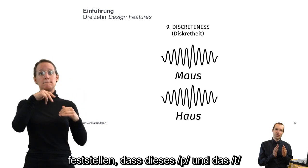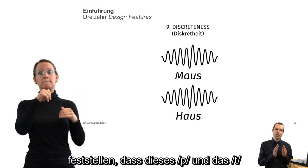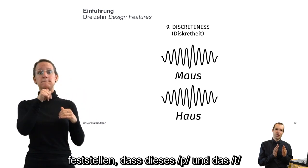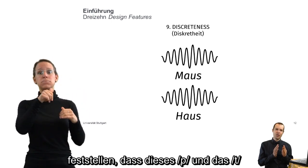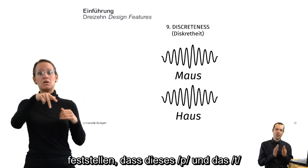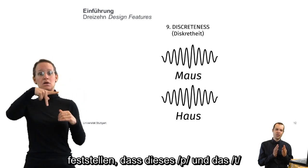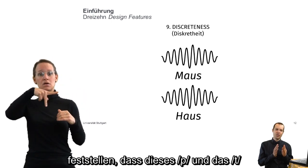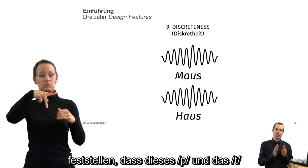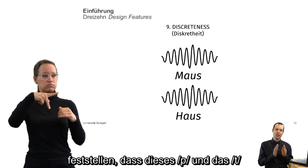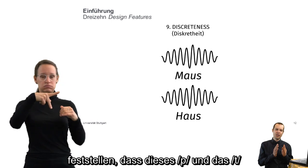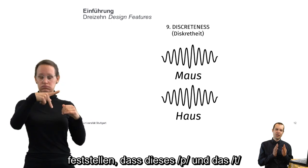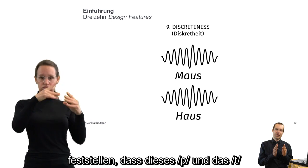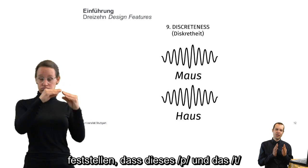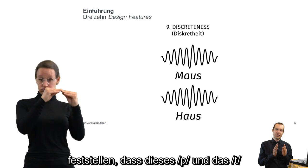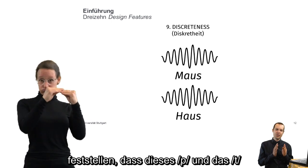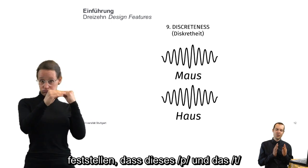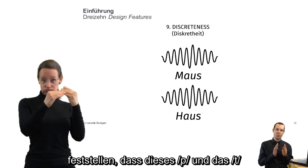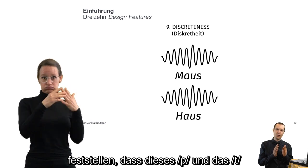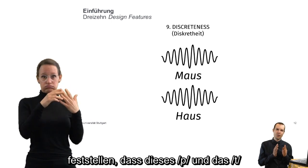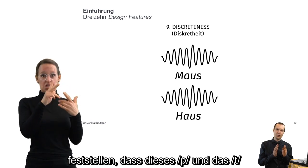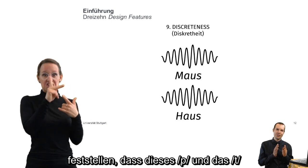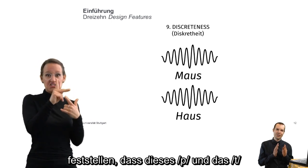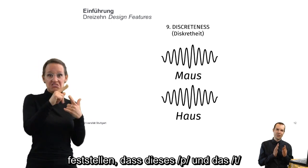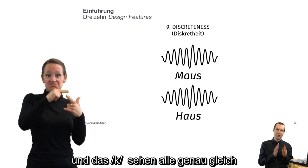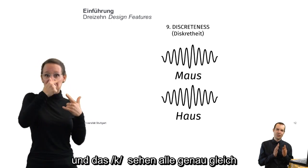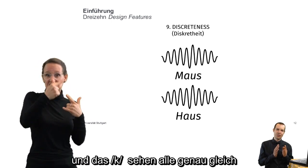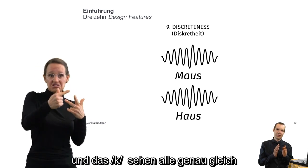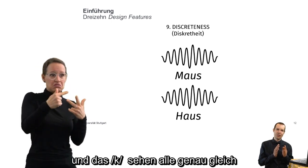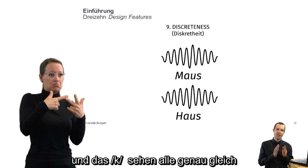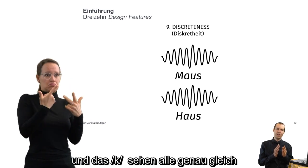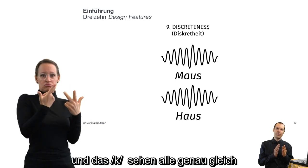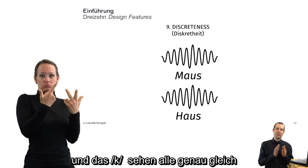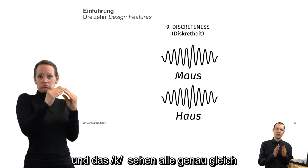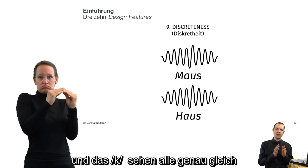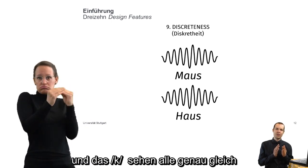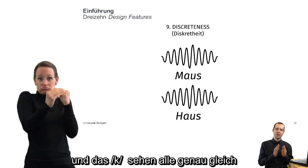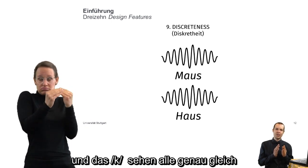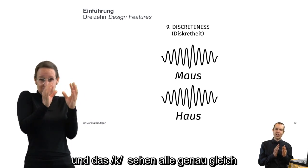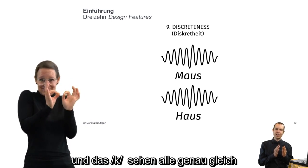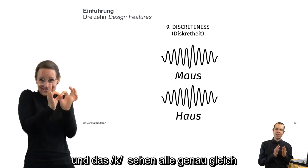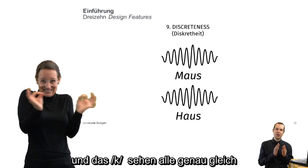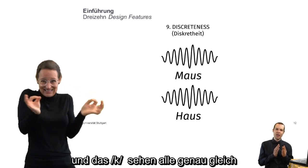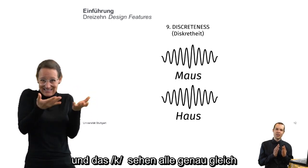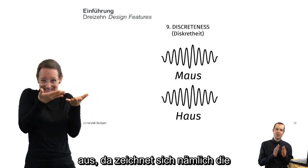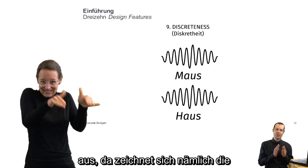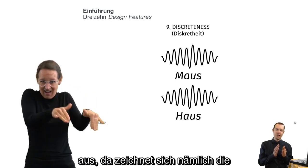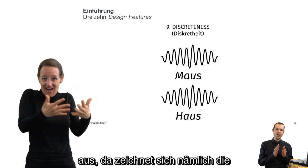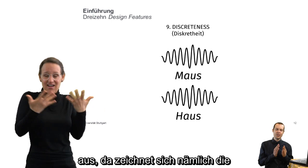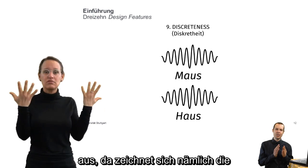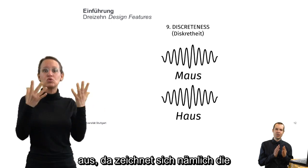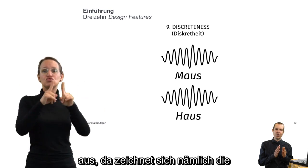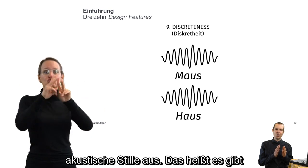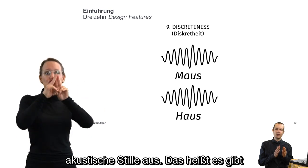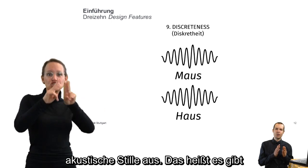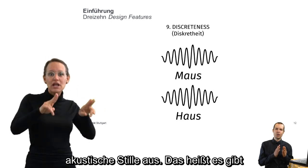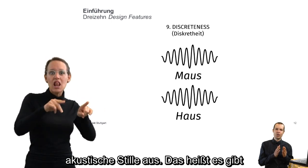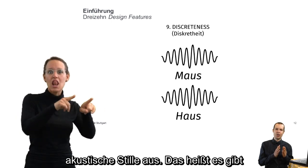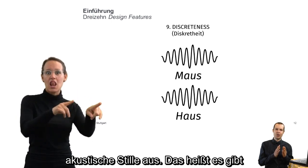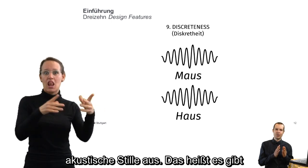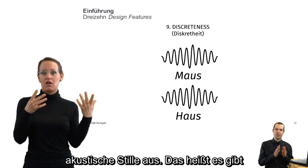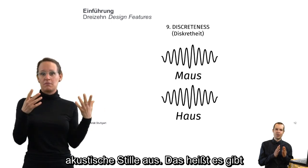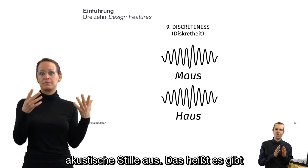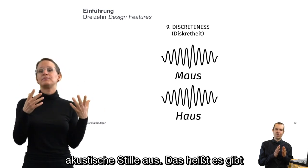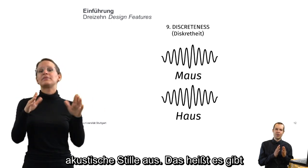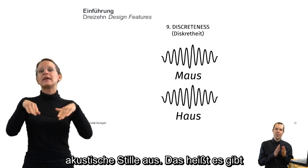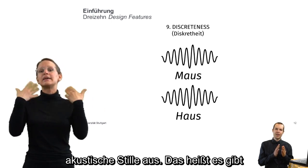würden sie feststellen, dass dieses P und das T und das K sehen alle genau gleich aus. Die zeichnet sich nämlich der akustische